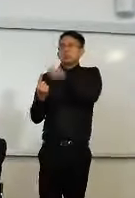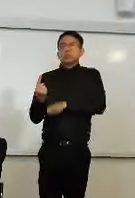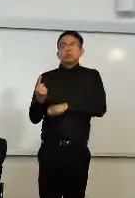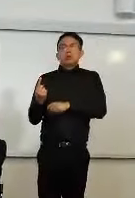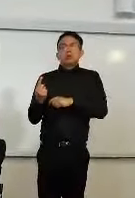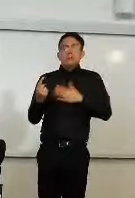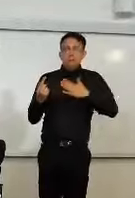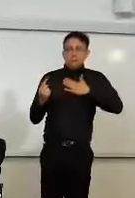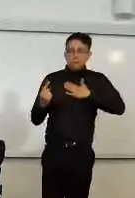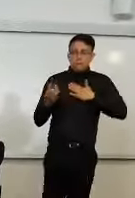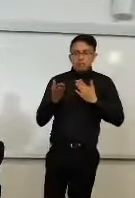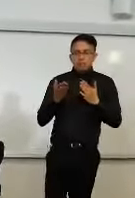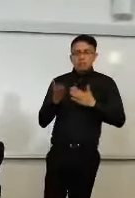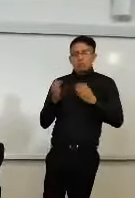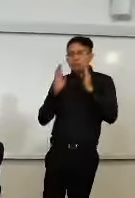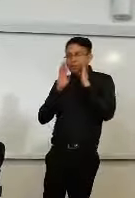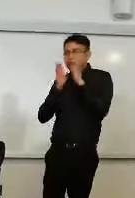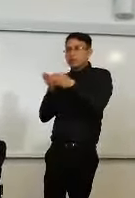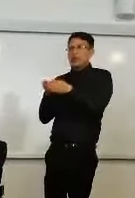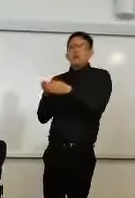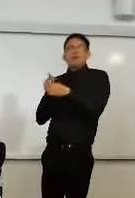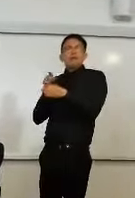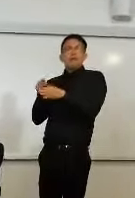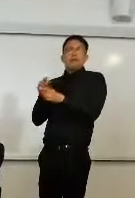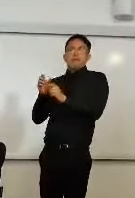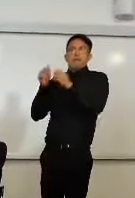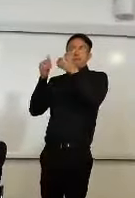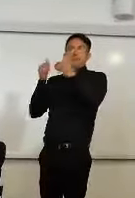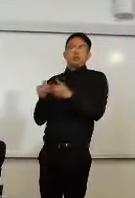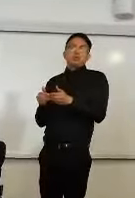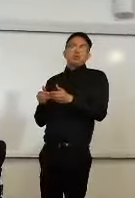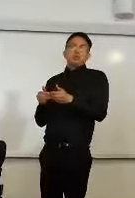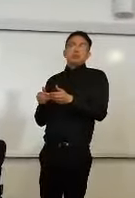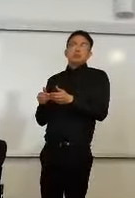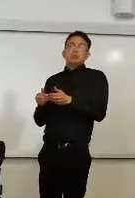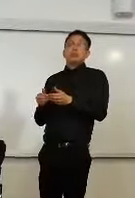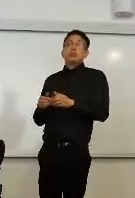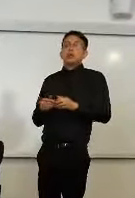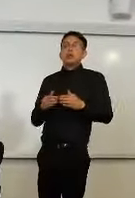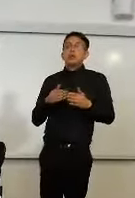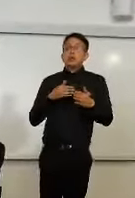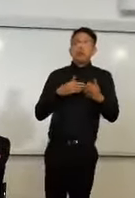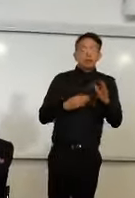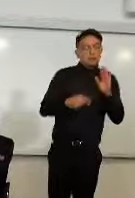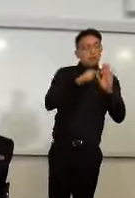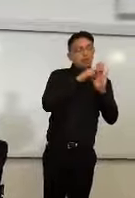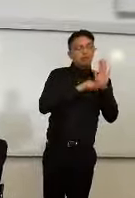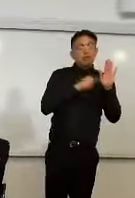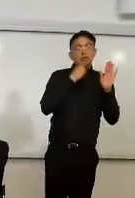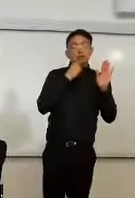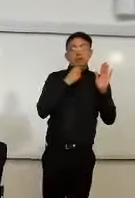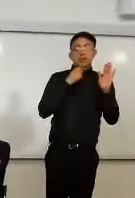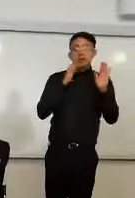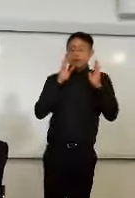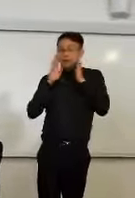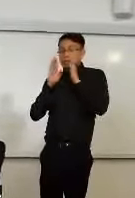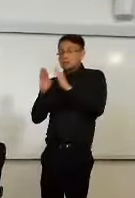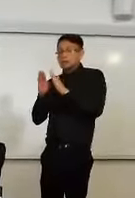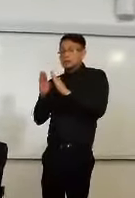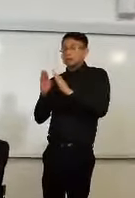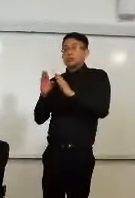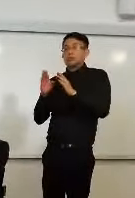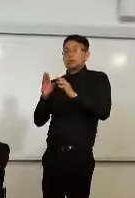centro para la atención en salud es la persona. Y así está dispuesto en la nueva política de atención integral de salud.